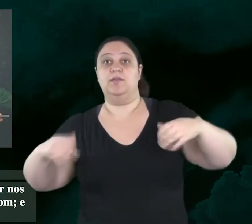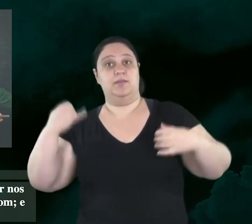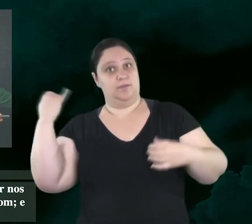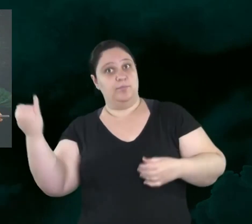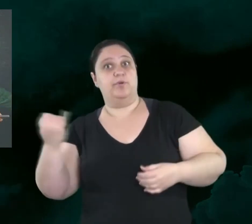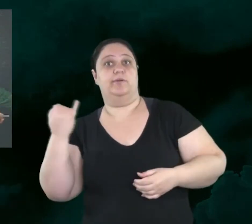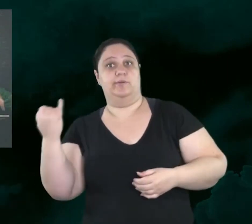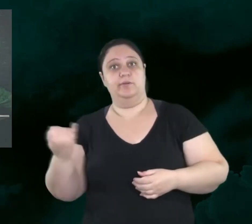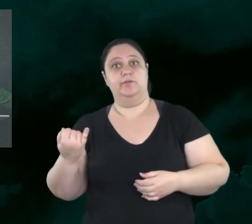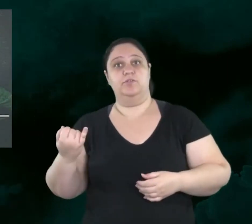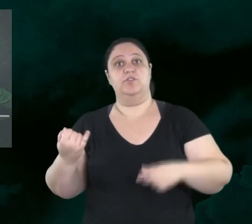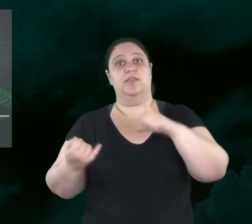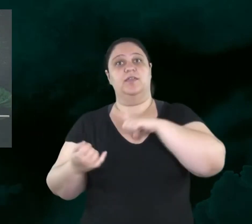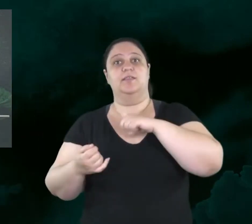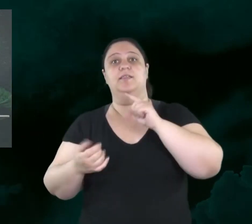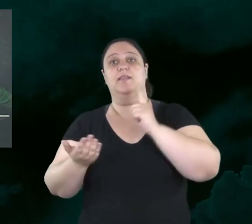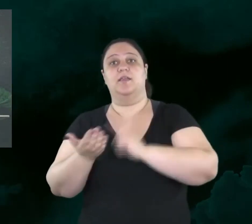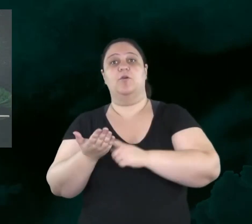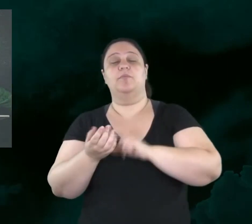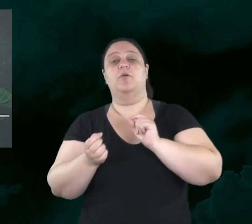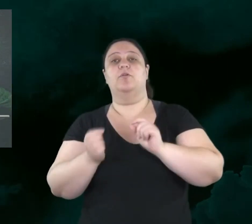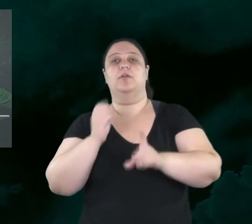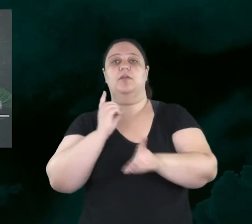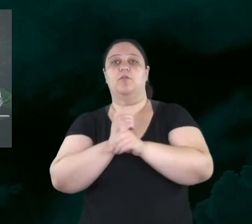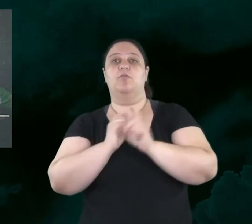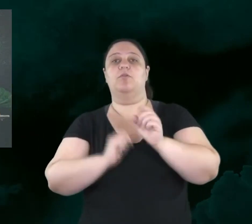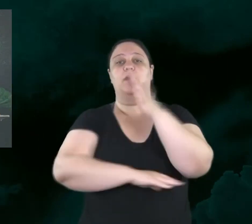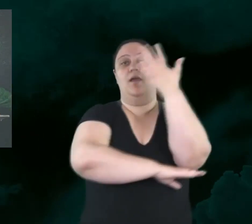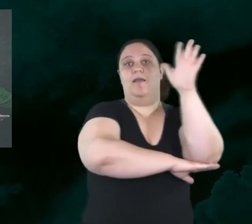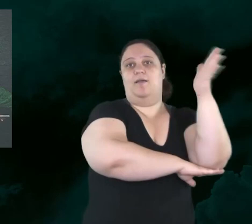Irmãos, Deus precisa de referência nessa terra.